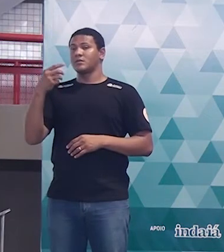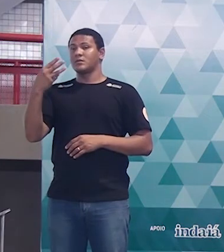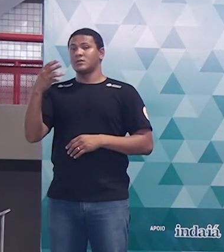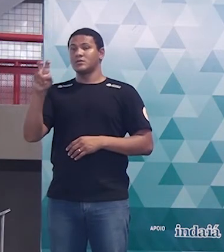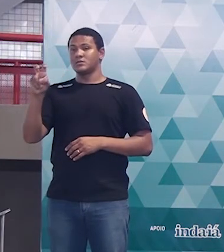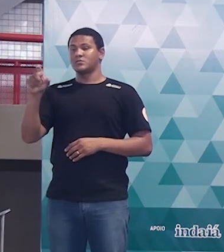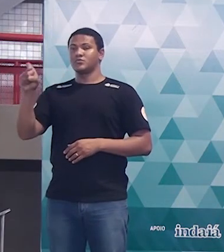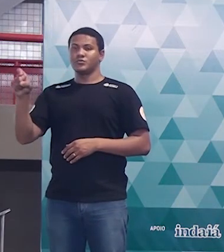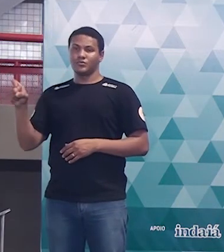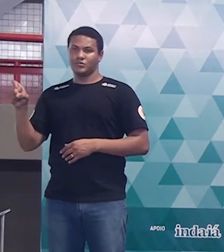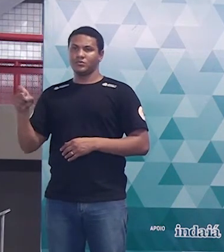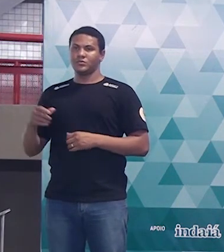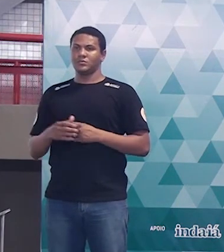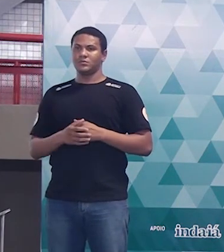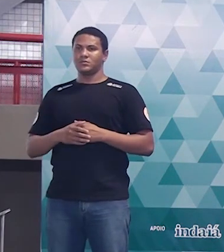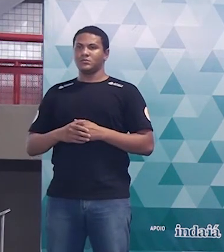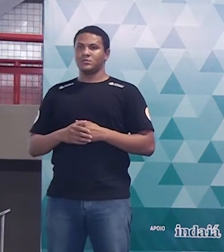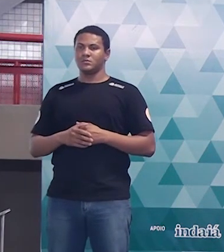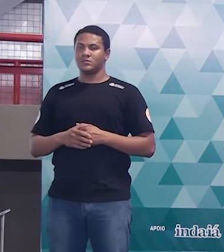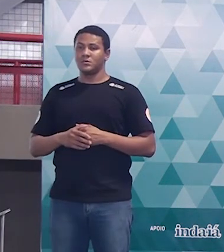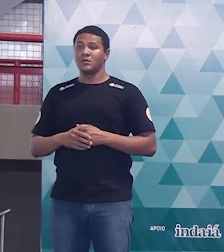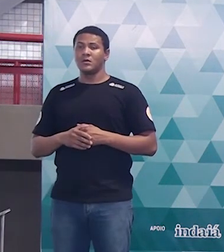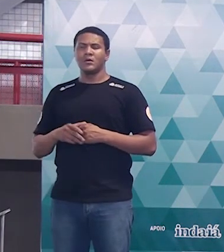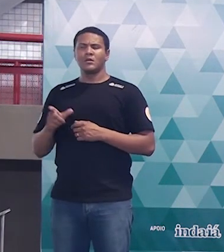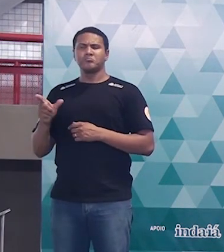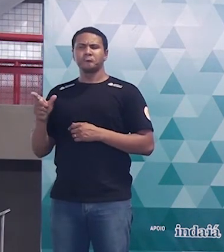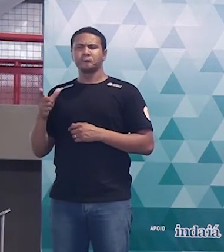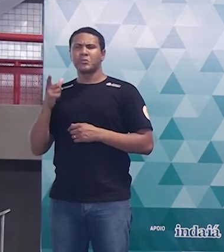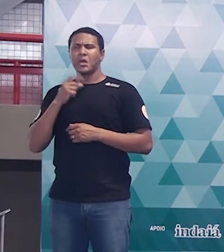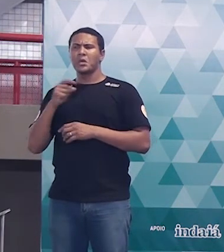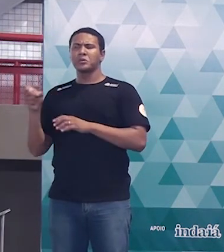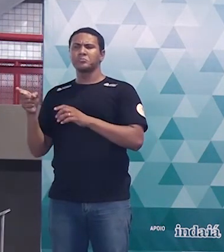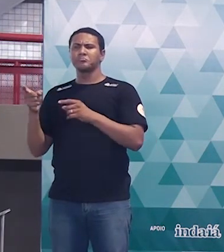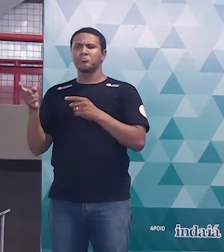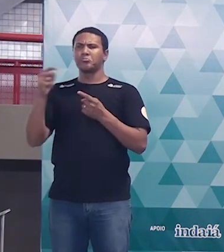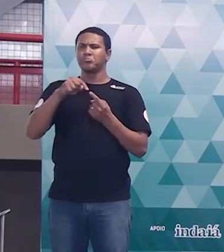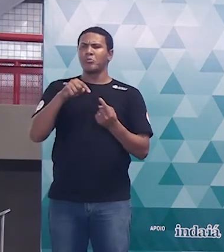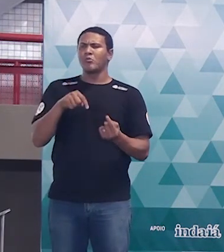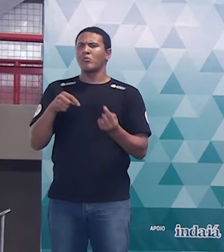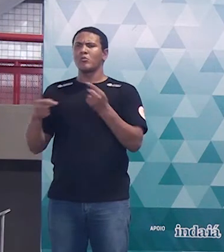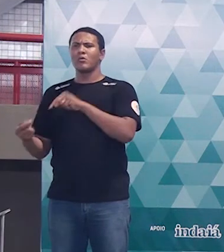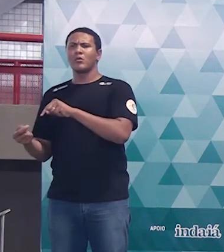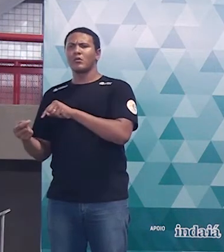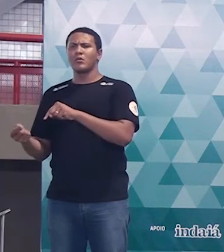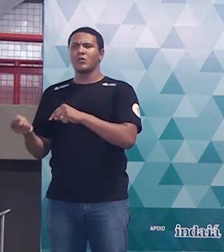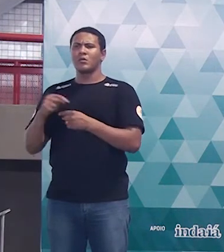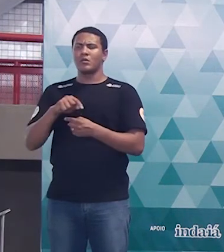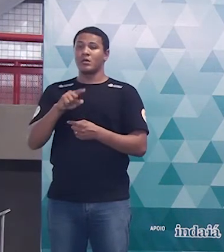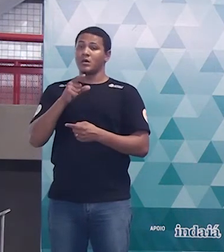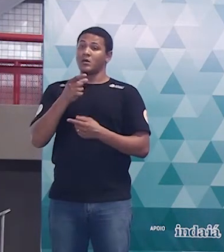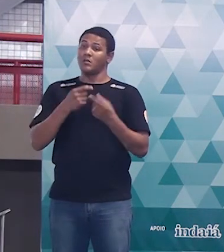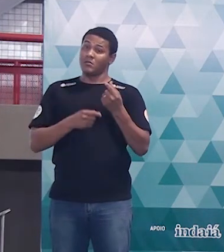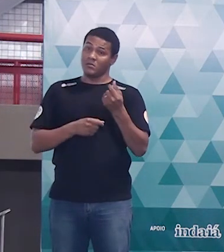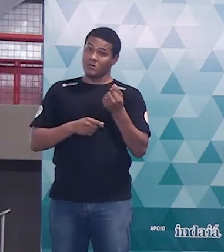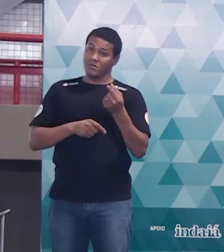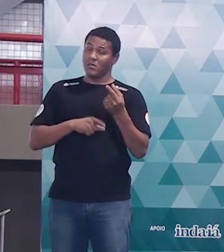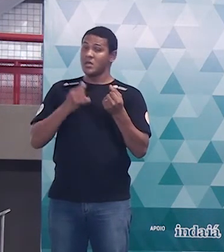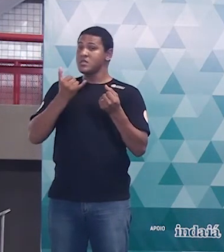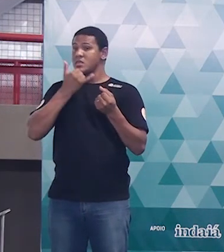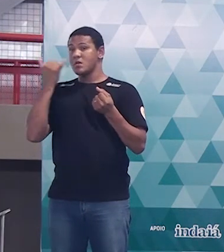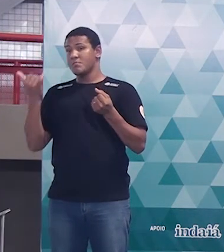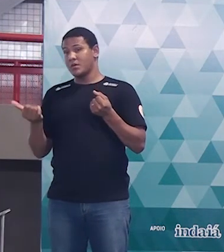0,35x. É quem em função de quê? O preço em função do número de